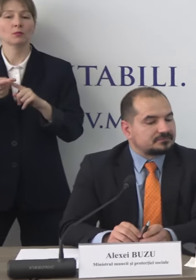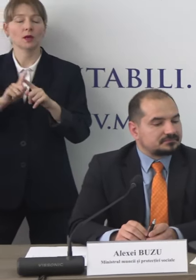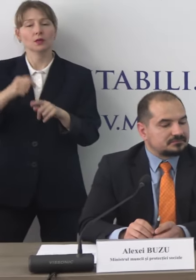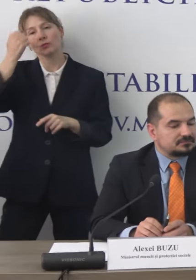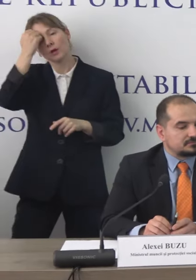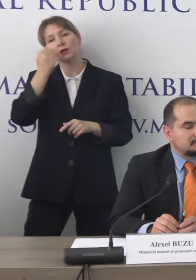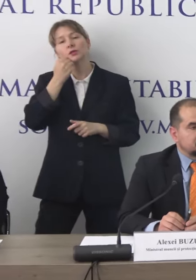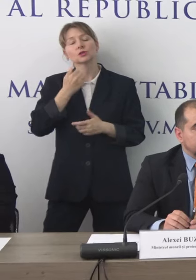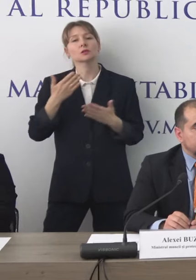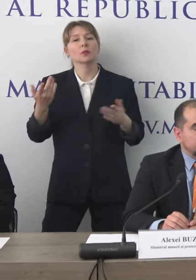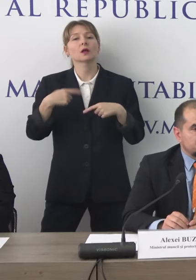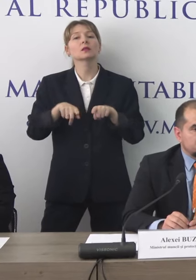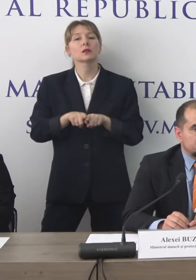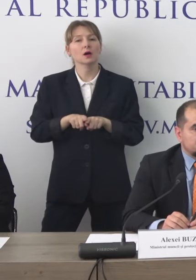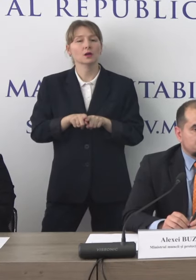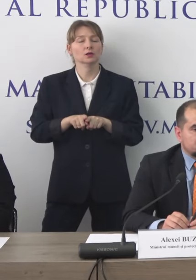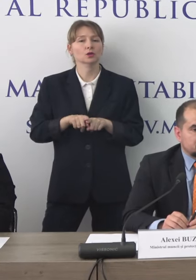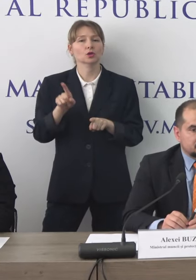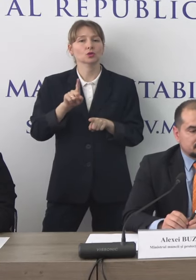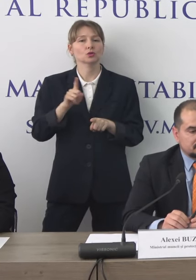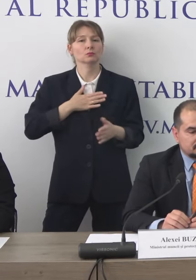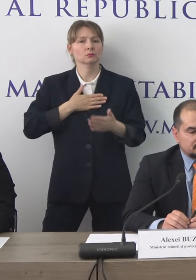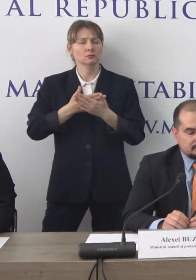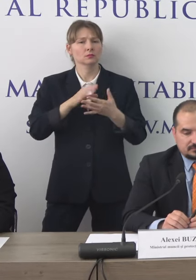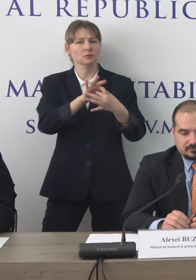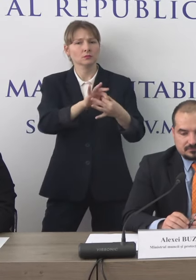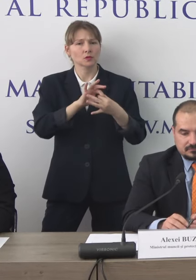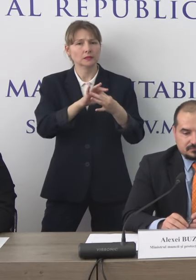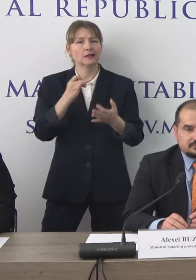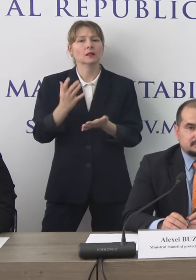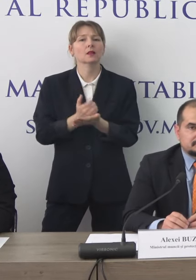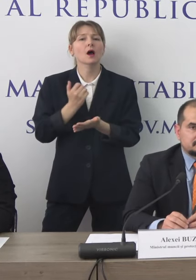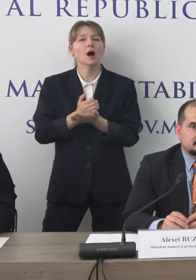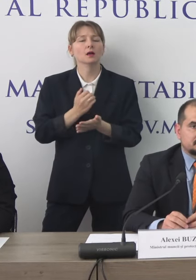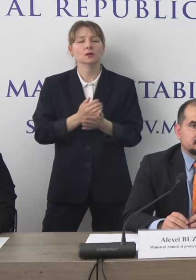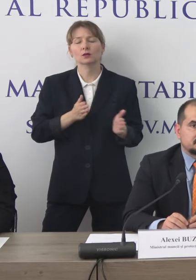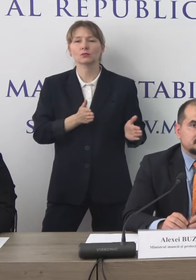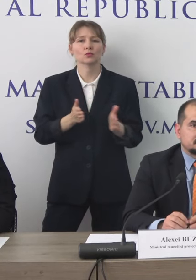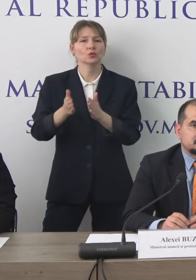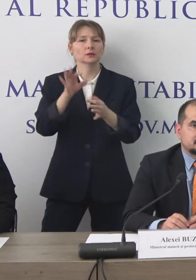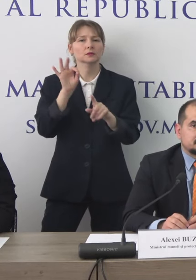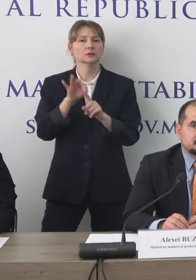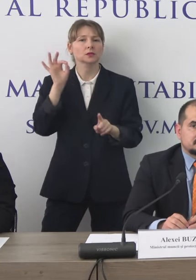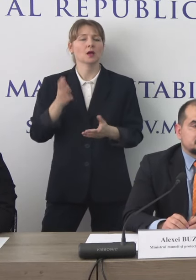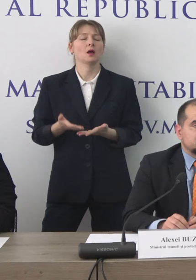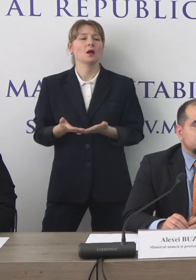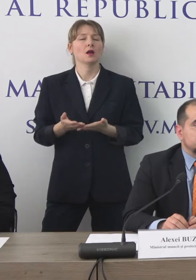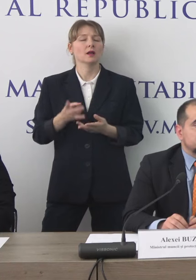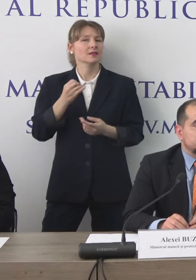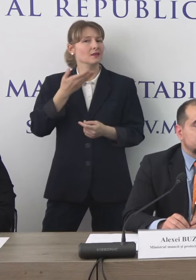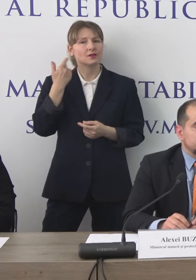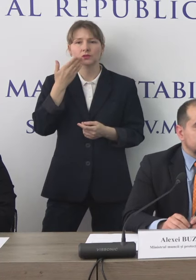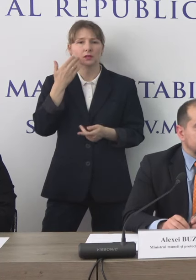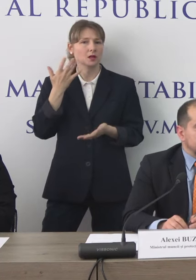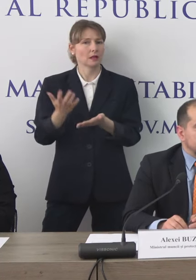mulțumesc pentru determinarea de a colabora și de a găsi soluții care nu întotdeauna este ușor